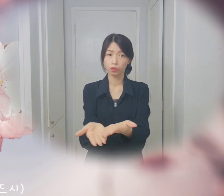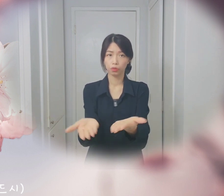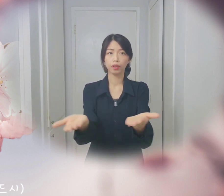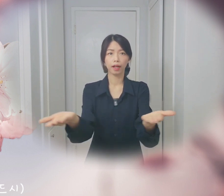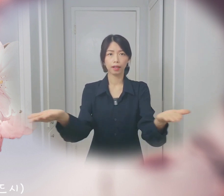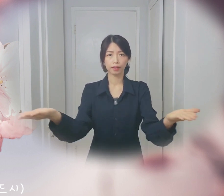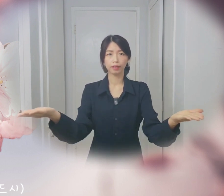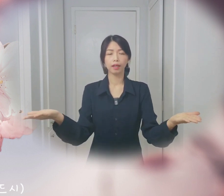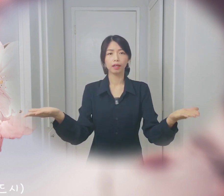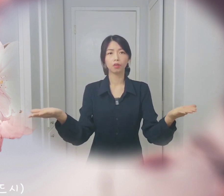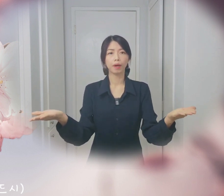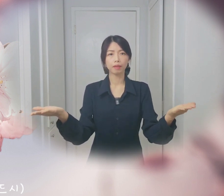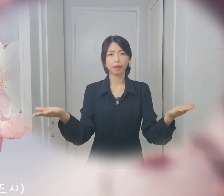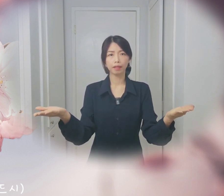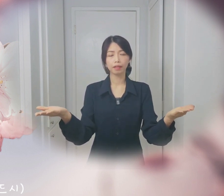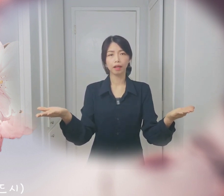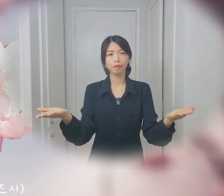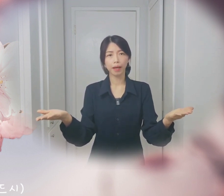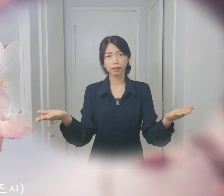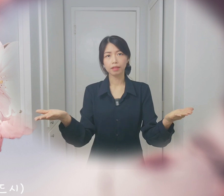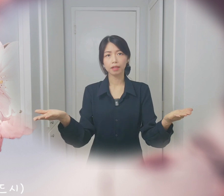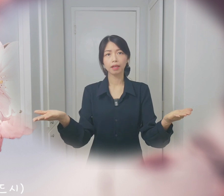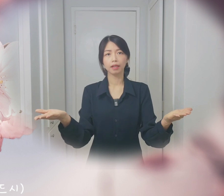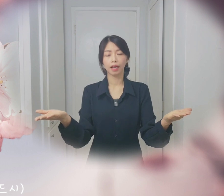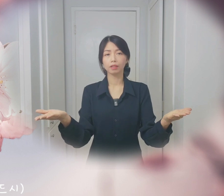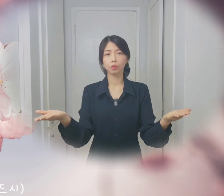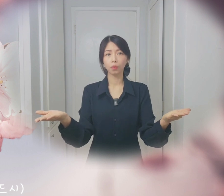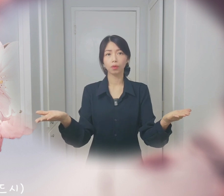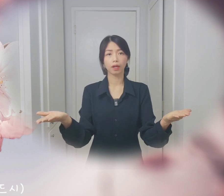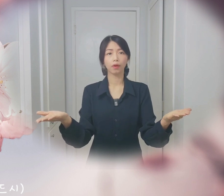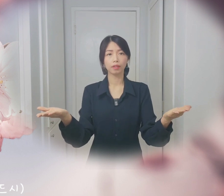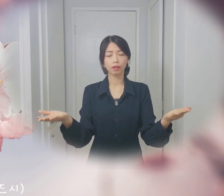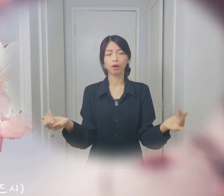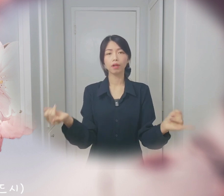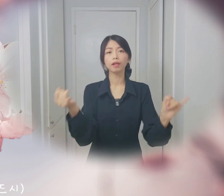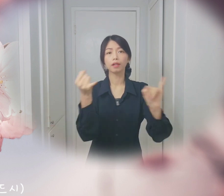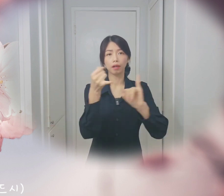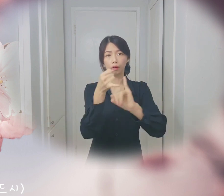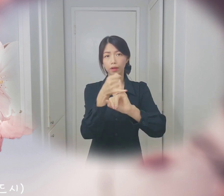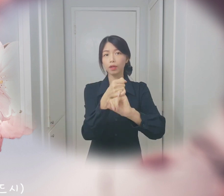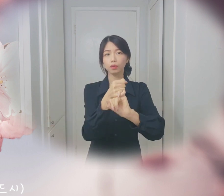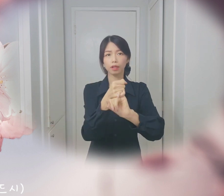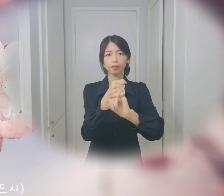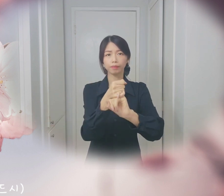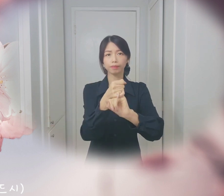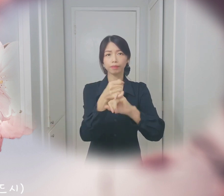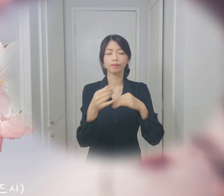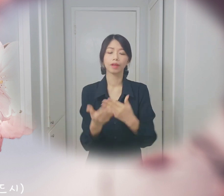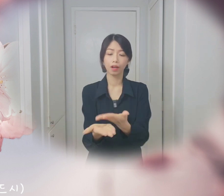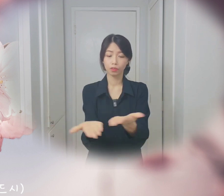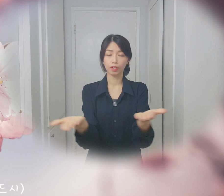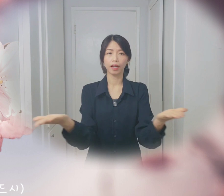줄이라 그리고 마지막에는 반드시 약속 이라고 한 뜻의 수어를 해 줬어요.